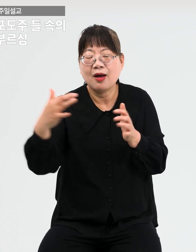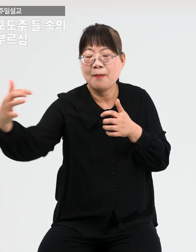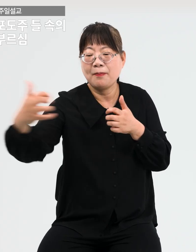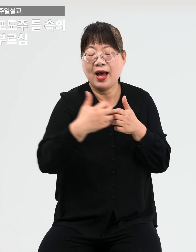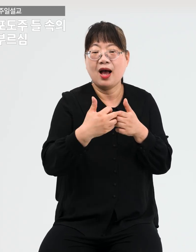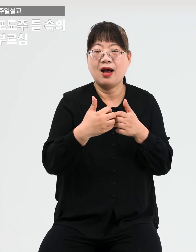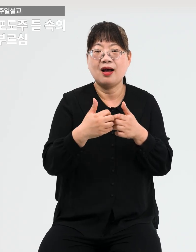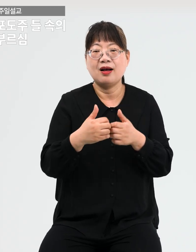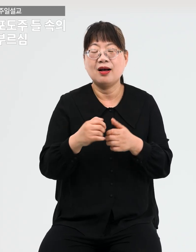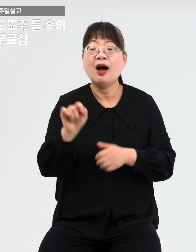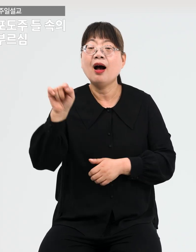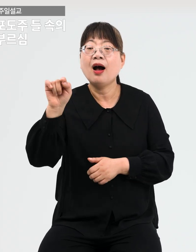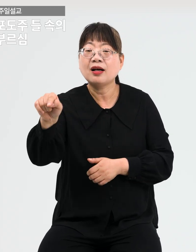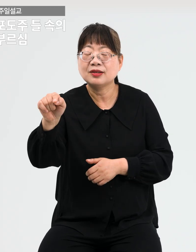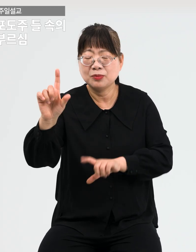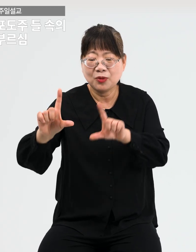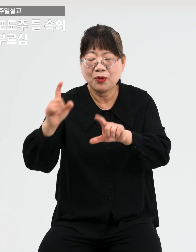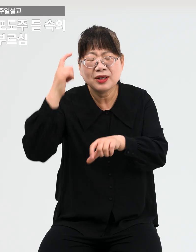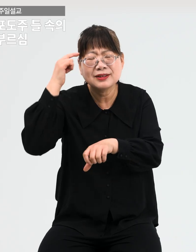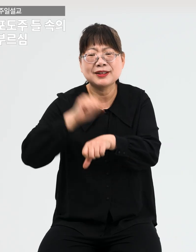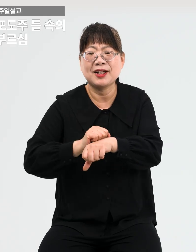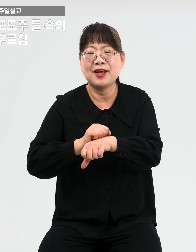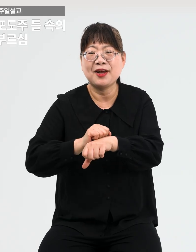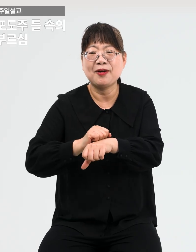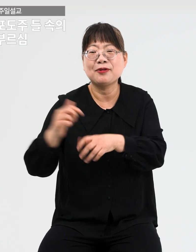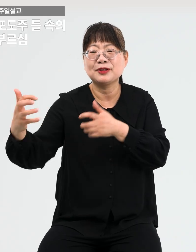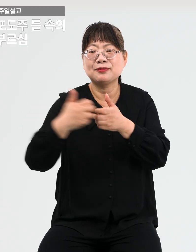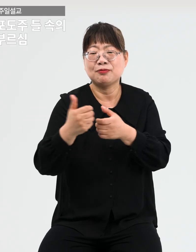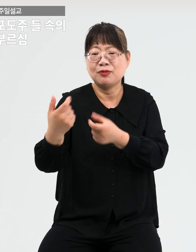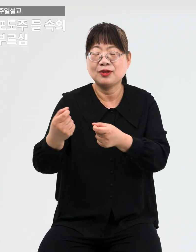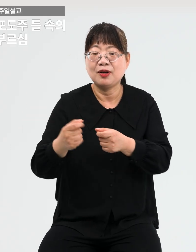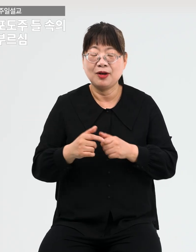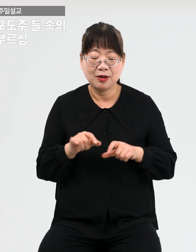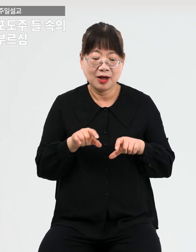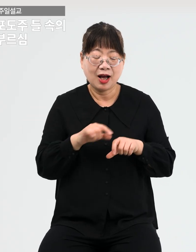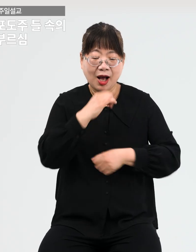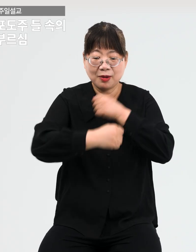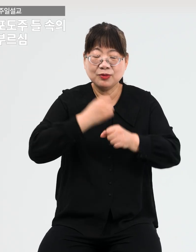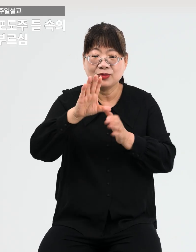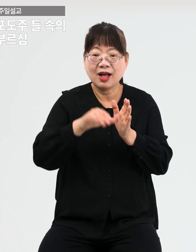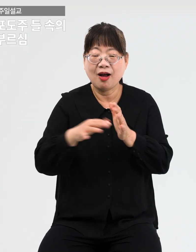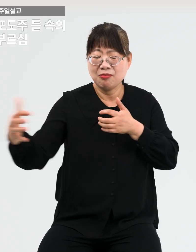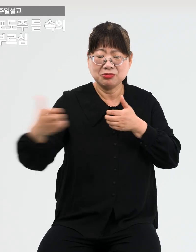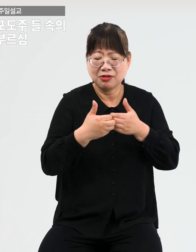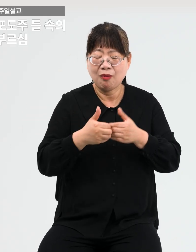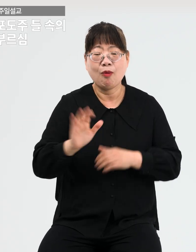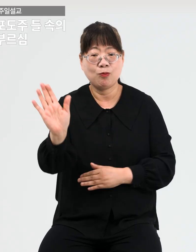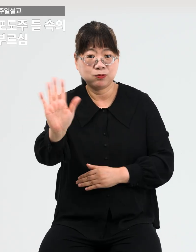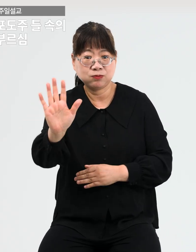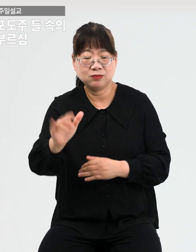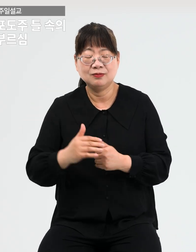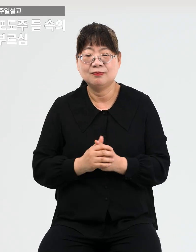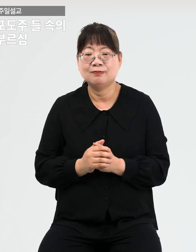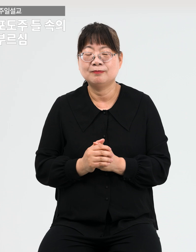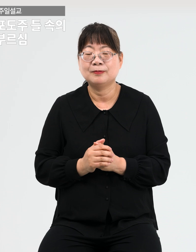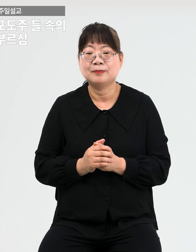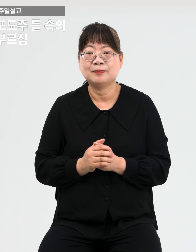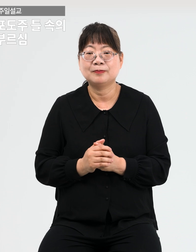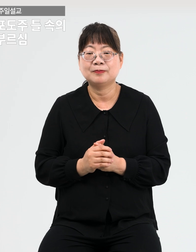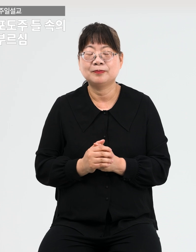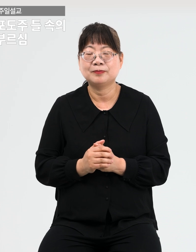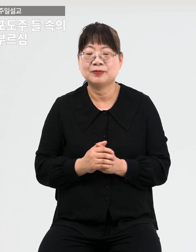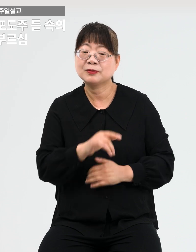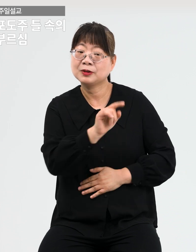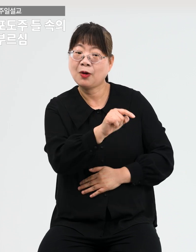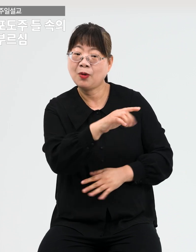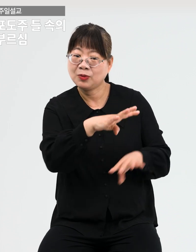굉장히 지혜로운 침략이죠. 그냥 여느 때 아무 때나 들고 치고 오는 게 아니라, 야,